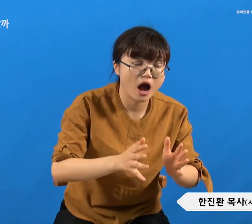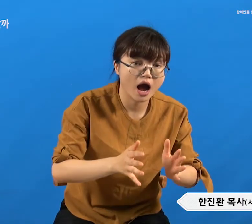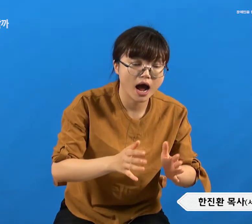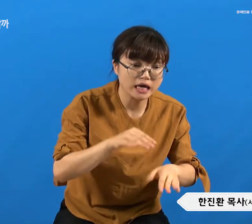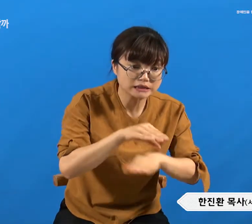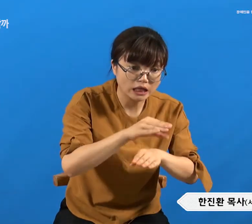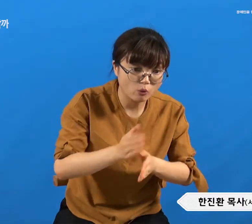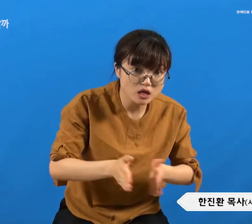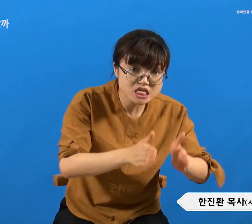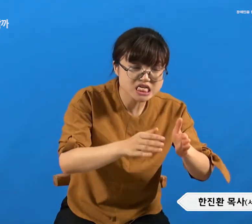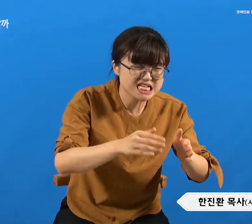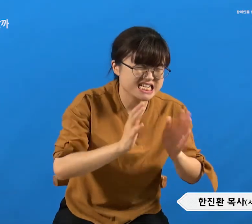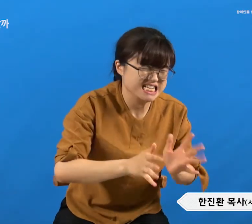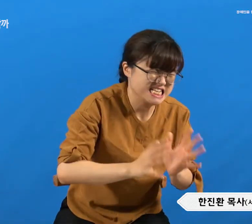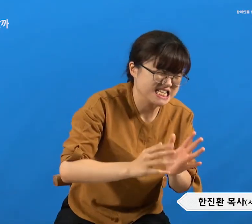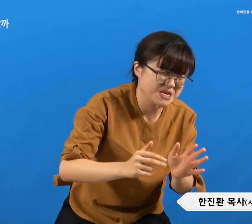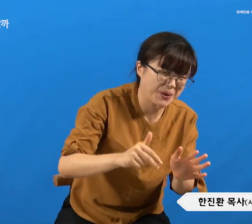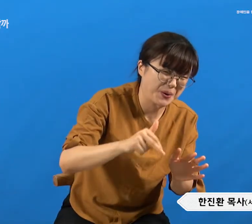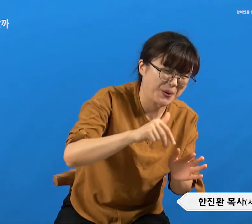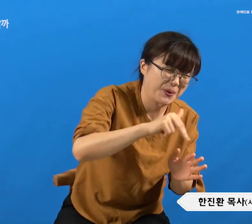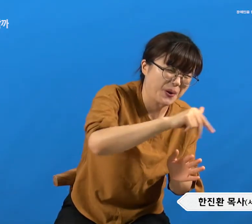냅다 자빠졌습니다.